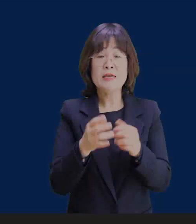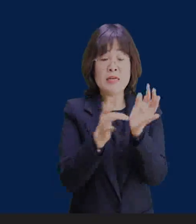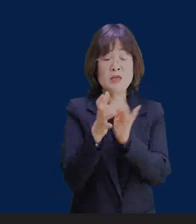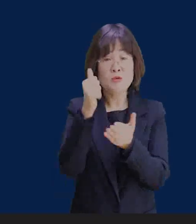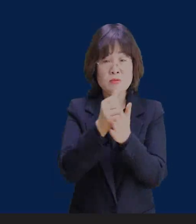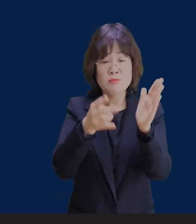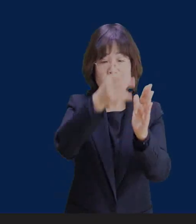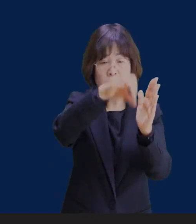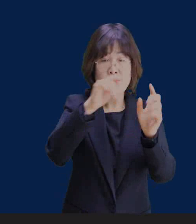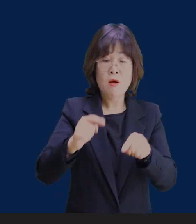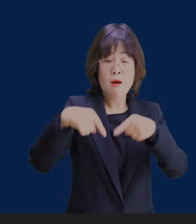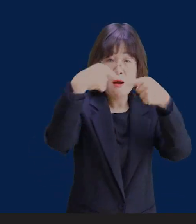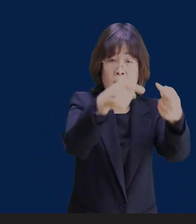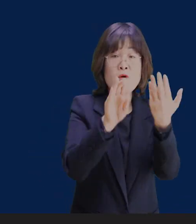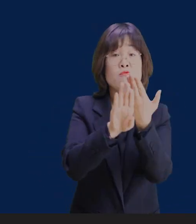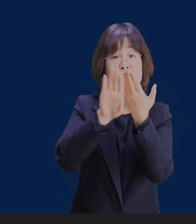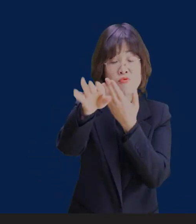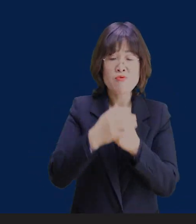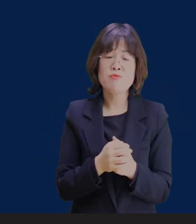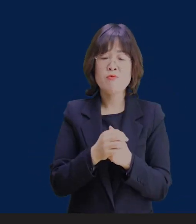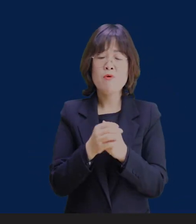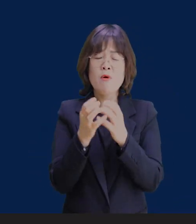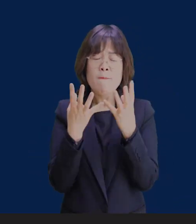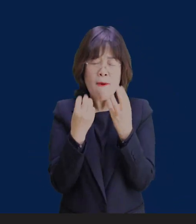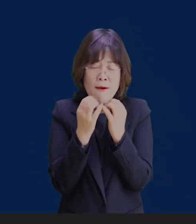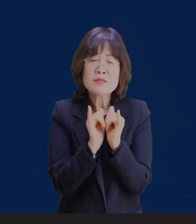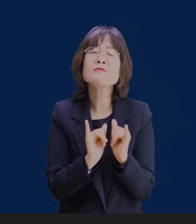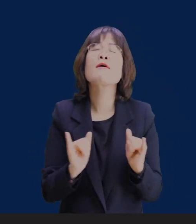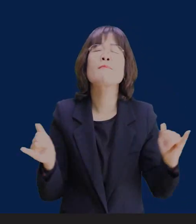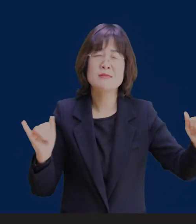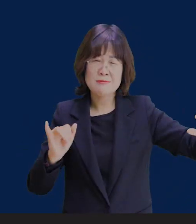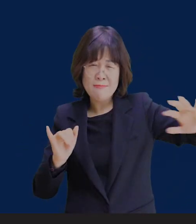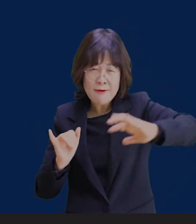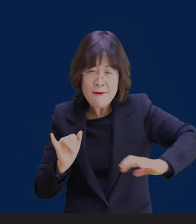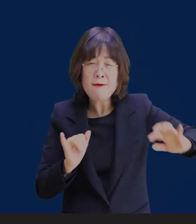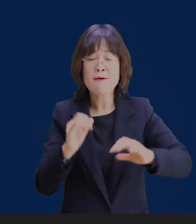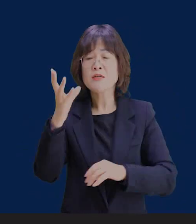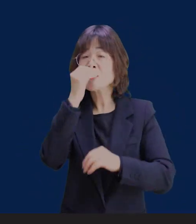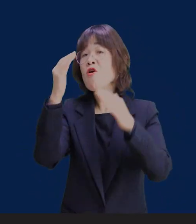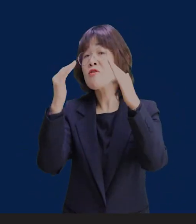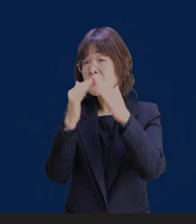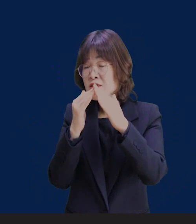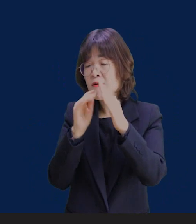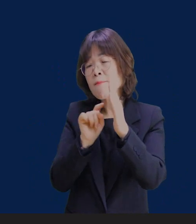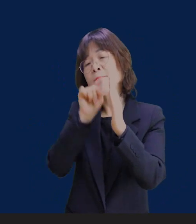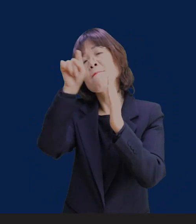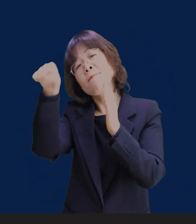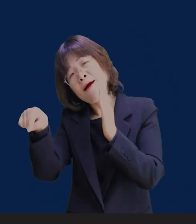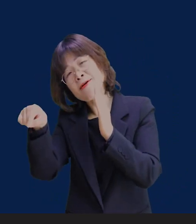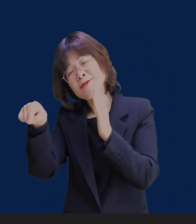예수님께서는 예루살렘에 입성하신 이후에 많은 군중들과 그리고 마찬가지로